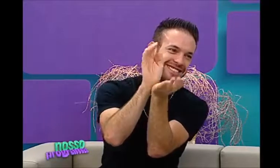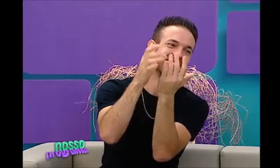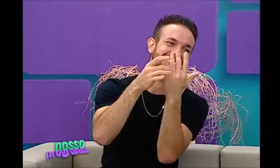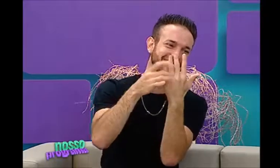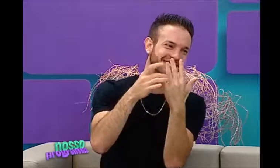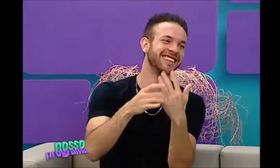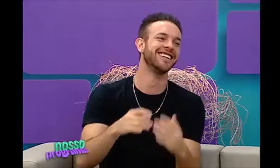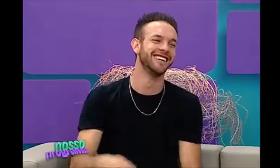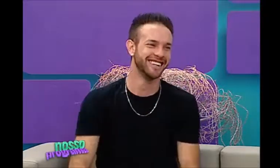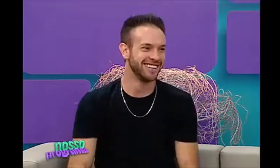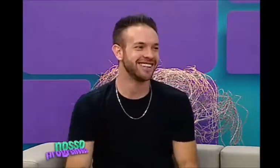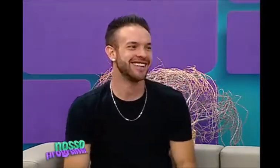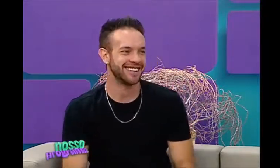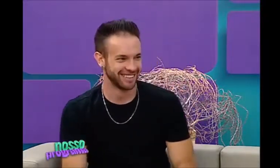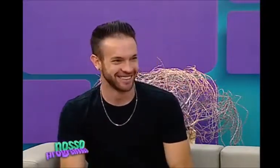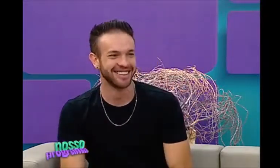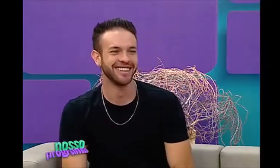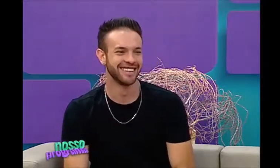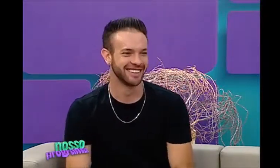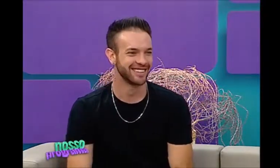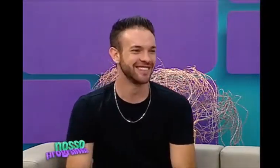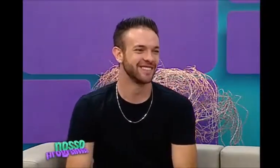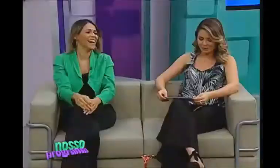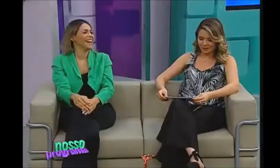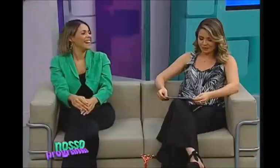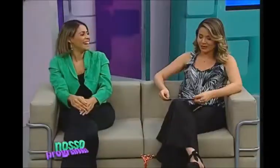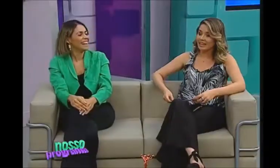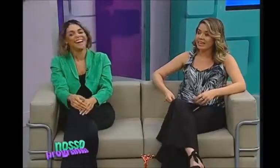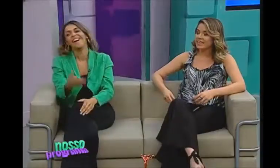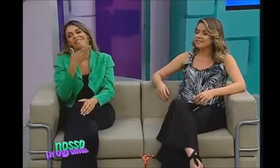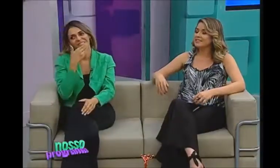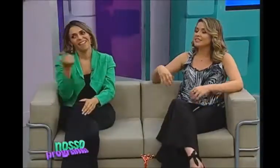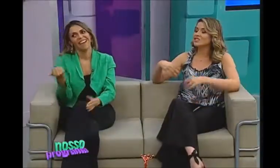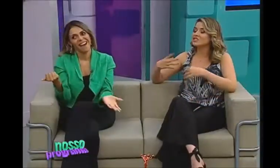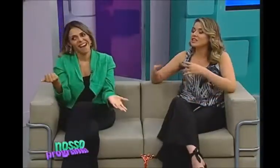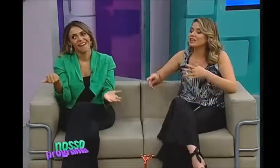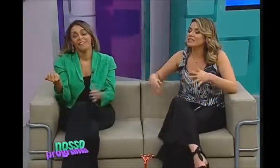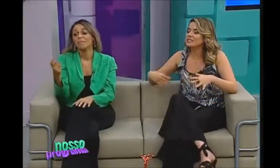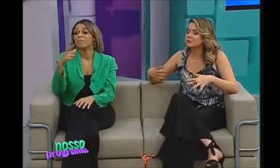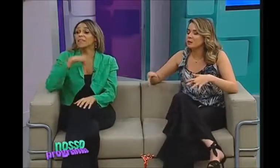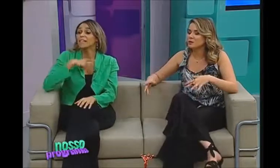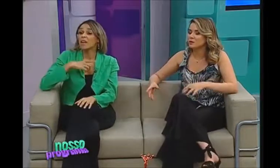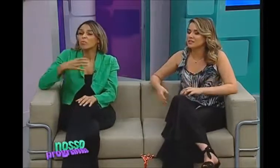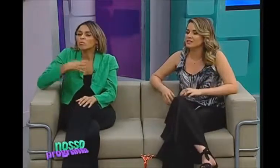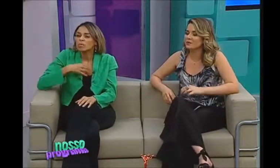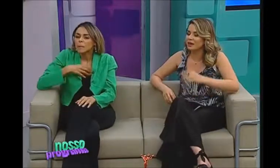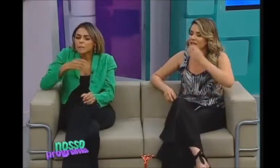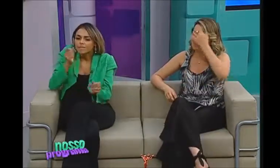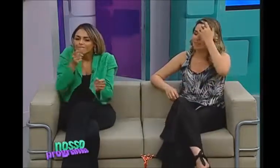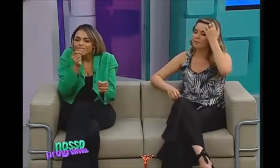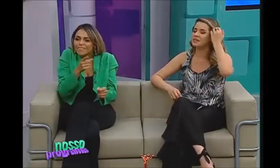o anel. Bacana. Bacana, aí fica melhor, né? E existem gírias e expressões também na